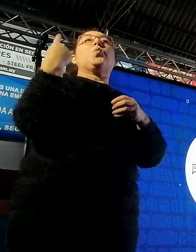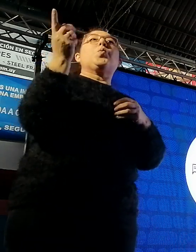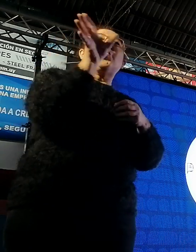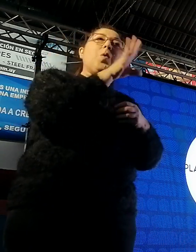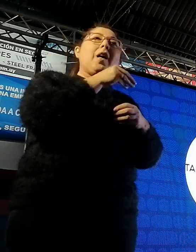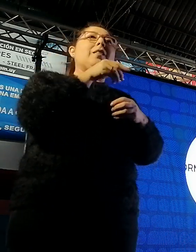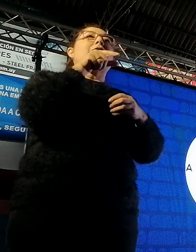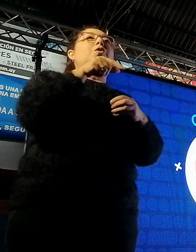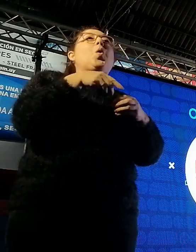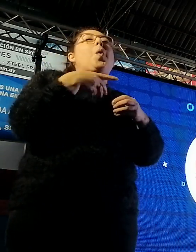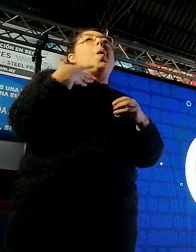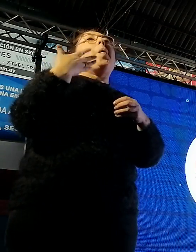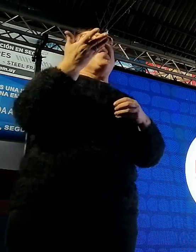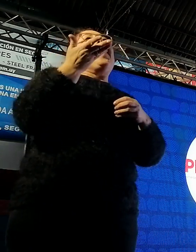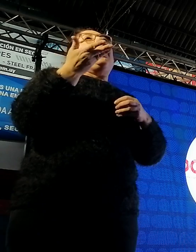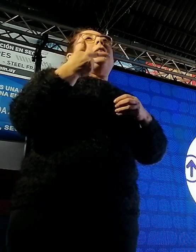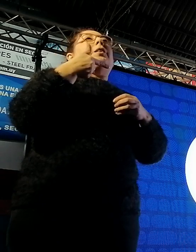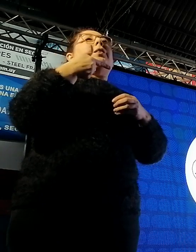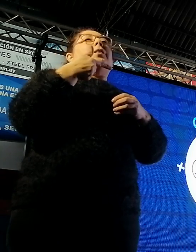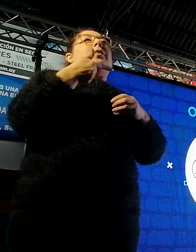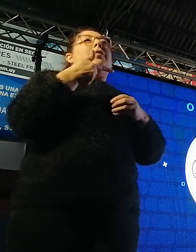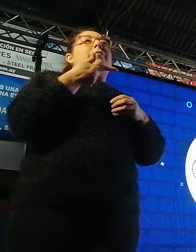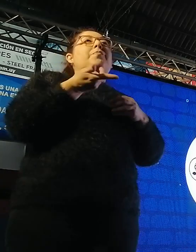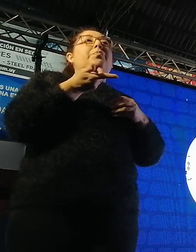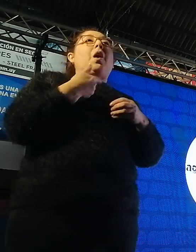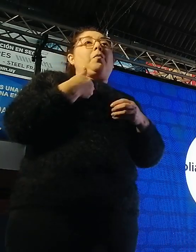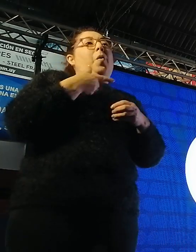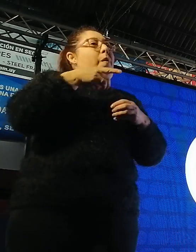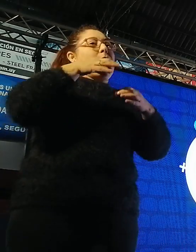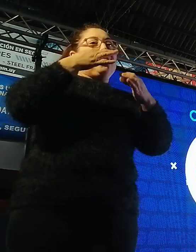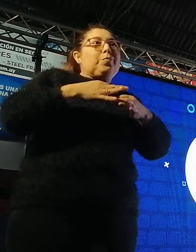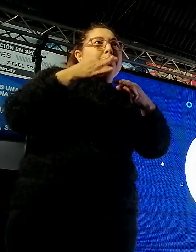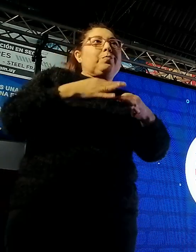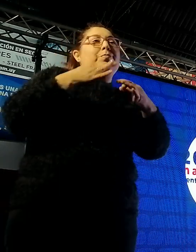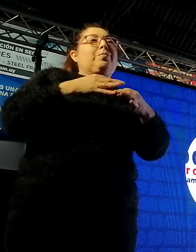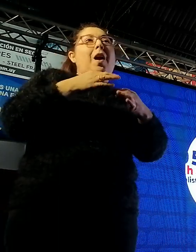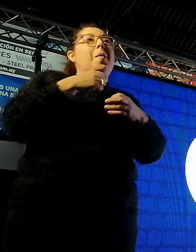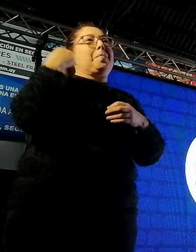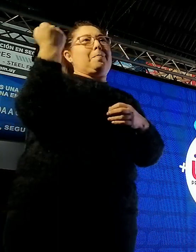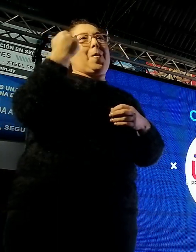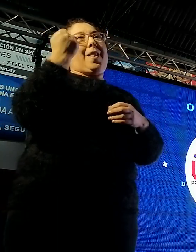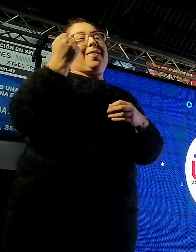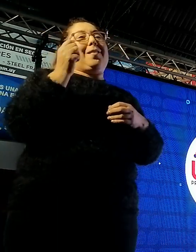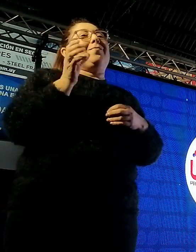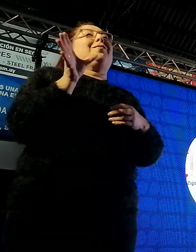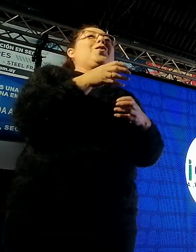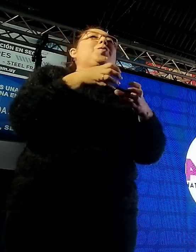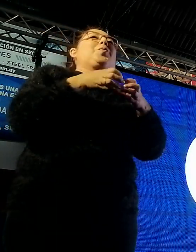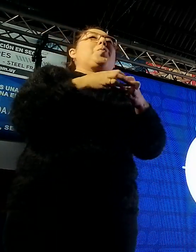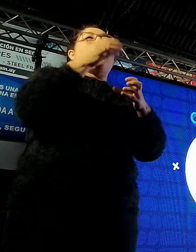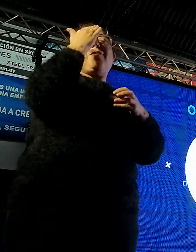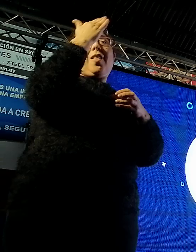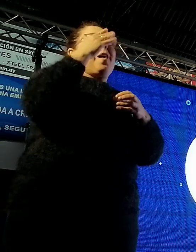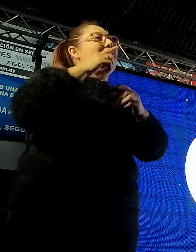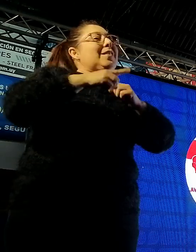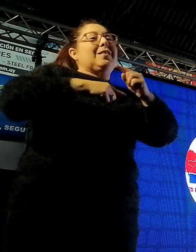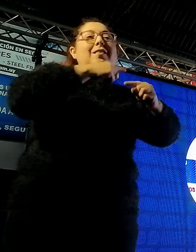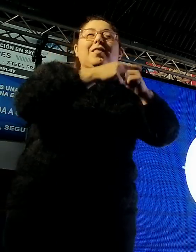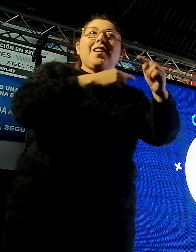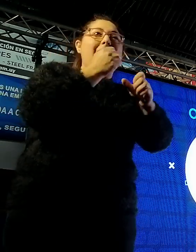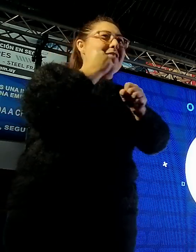compañeras de Convocatoria Sereñista Progresista cumplen ese rol fundamental para que nuestro Frente Amplio siga honrando el legado